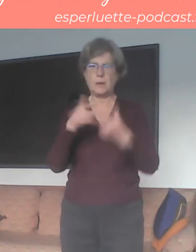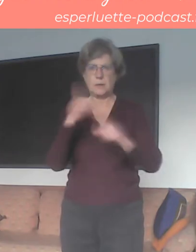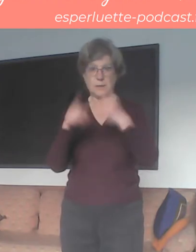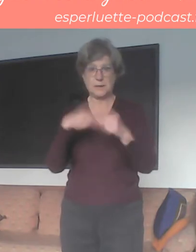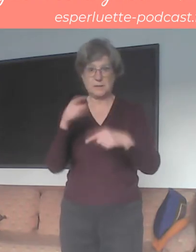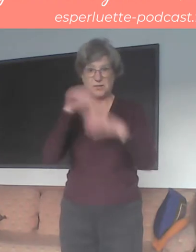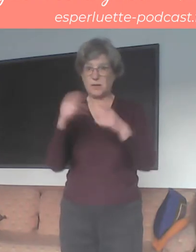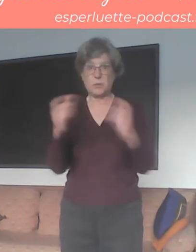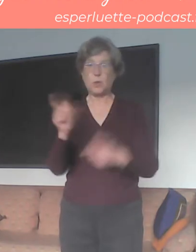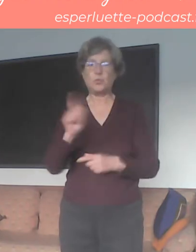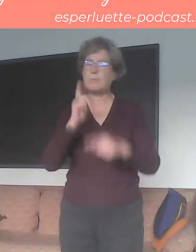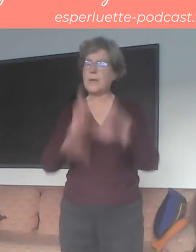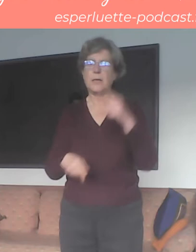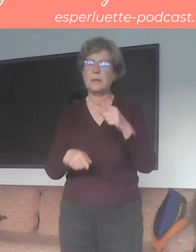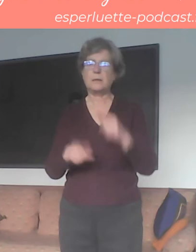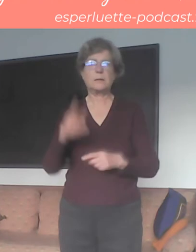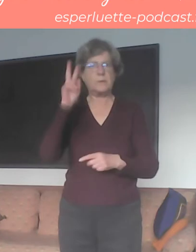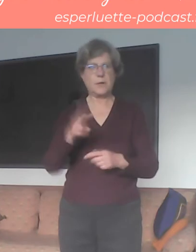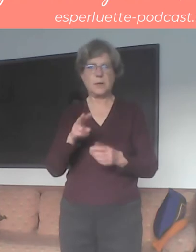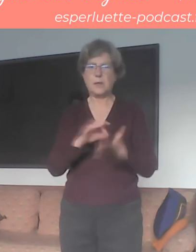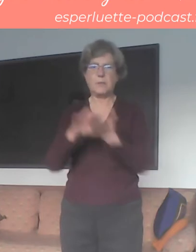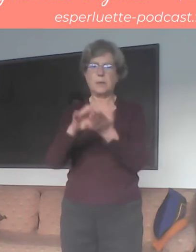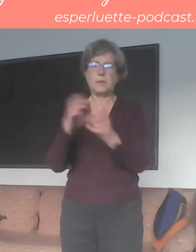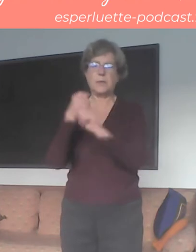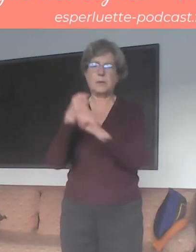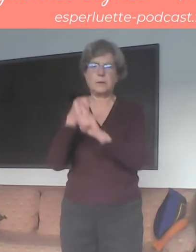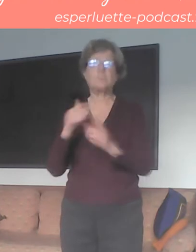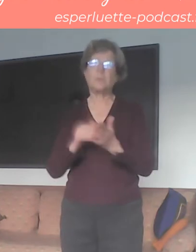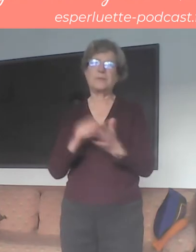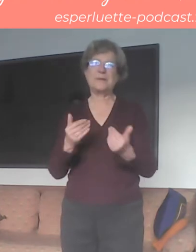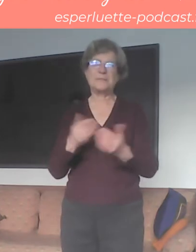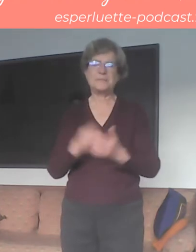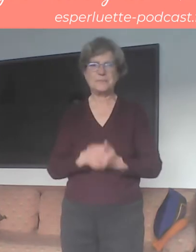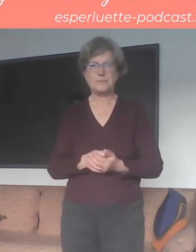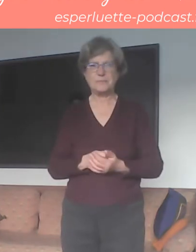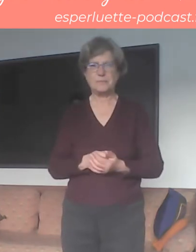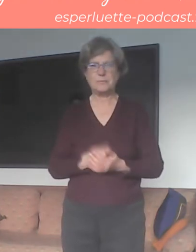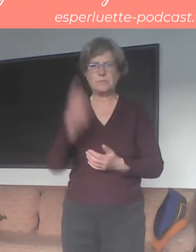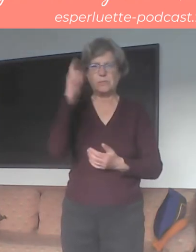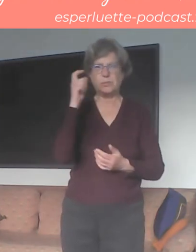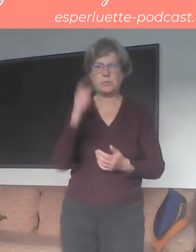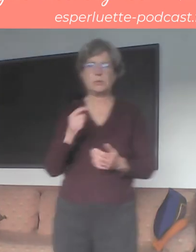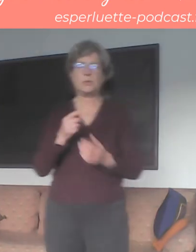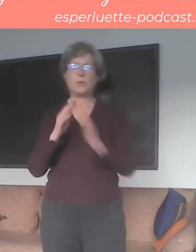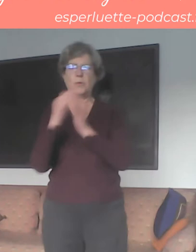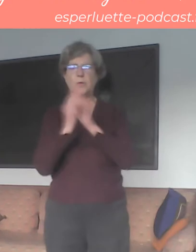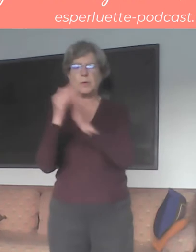On était un groupe de 5-6 entendants. Voilà, et puis après, ben, je suis tombée dedans comme Obélix et j'en